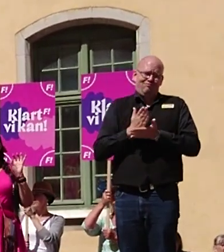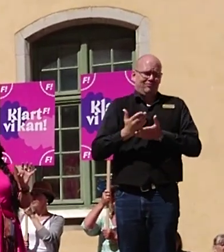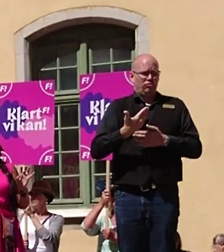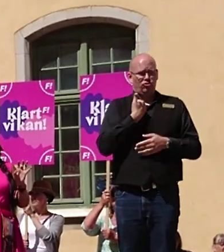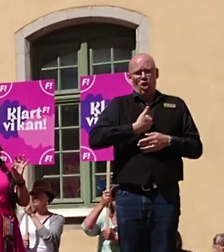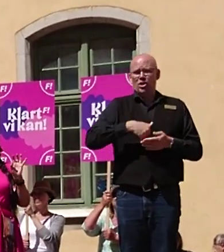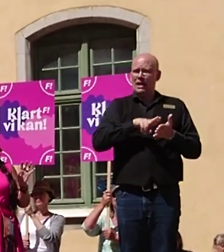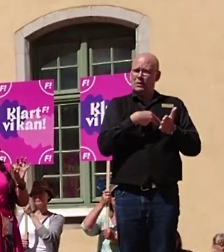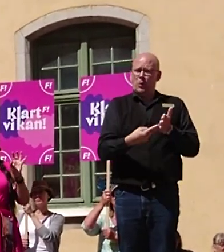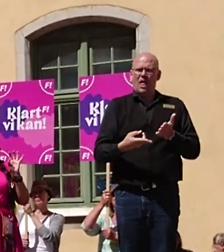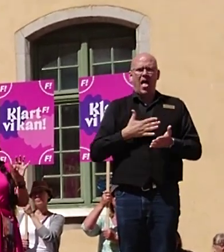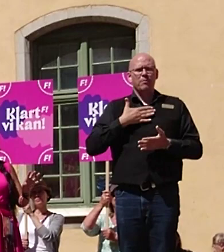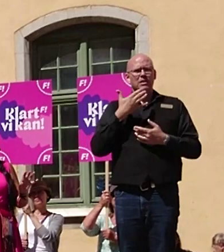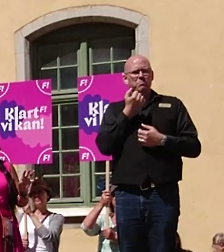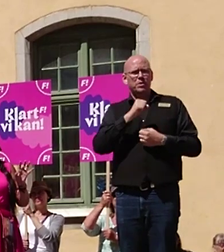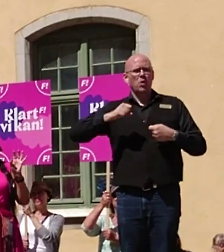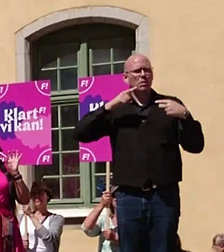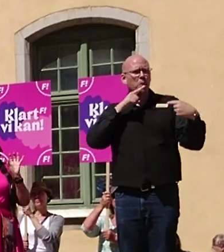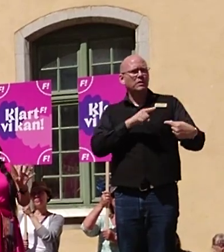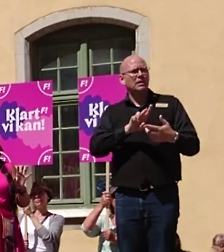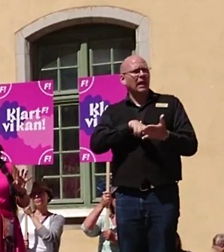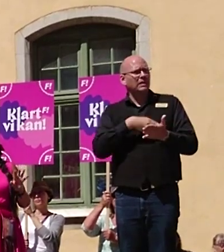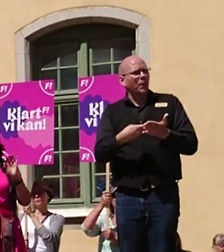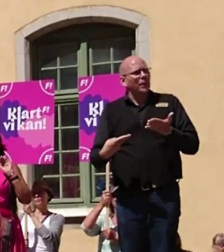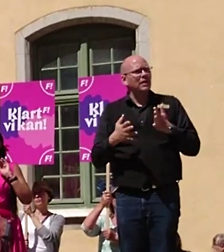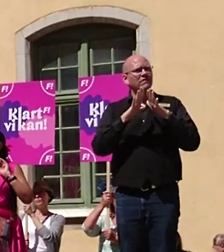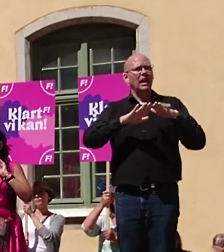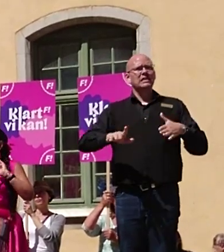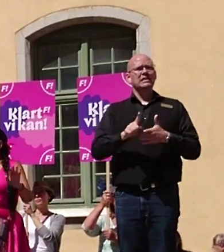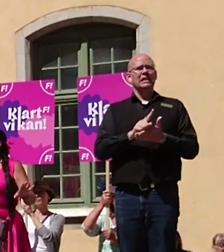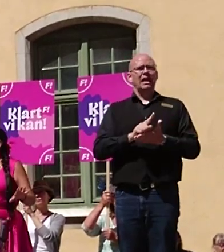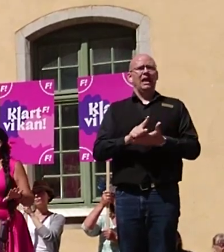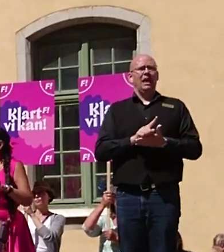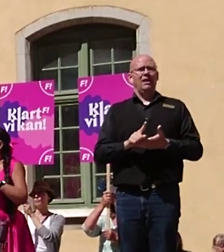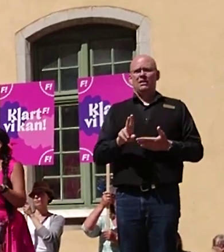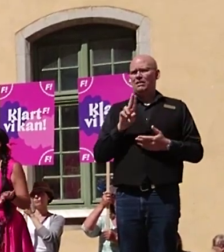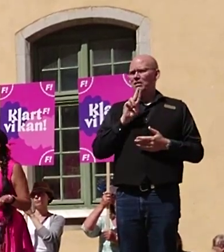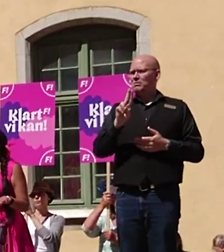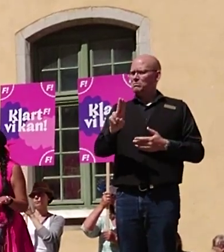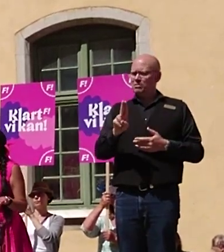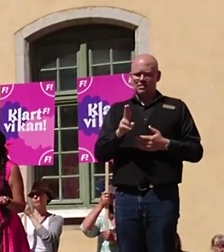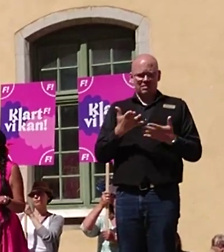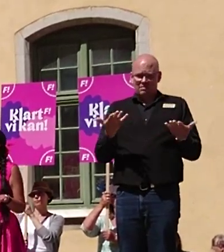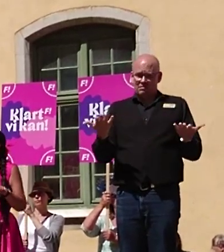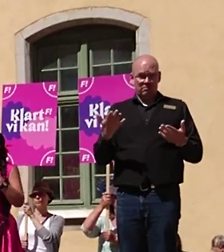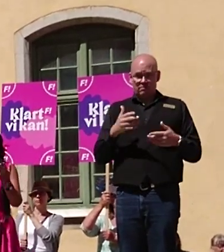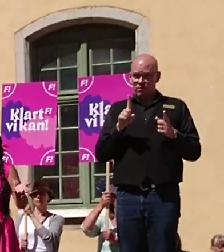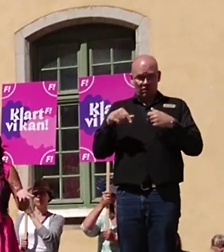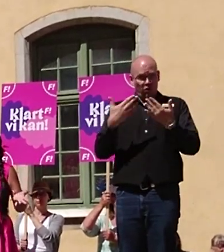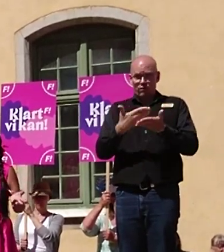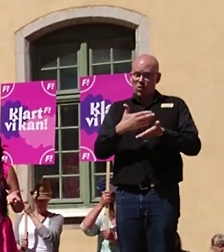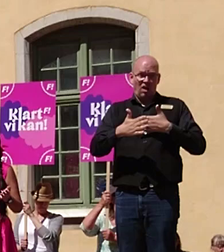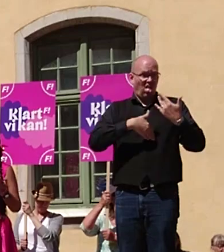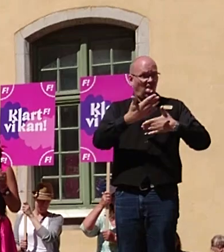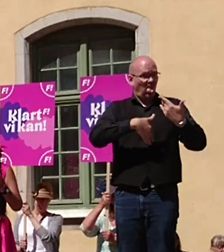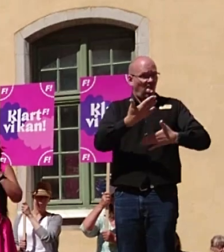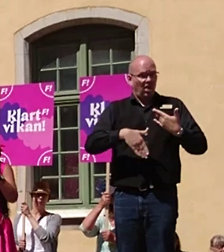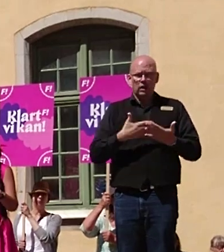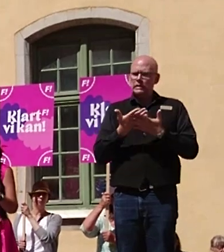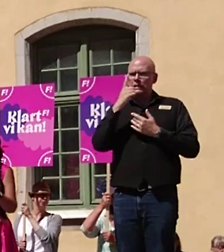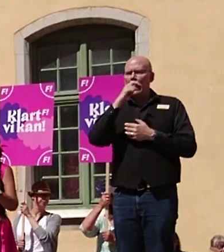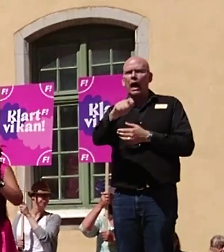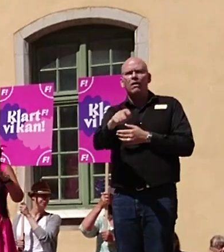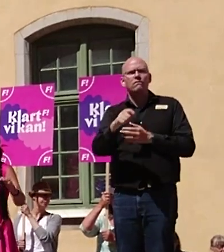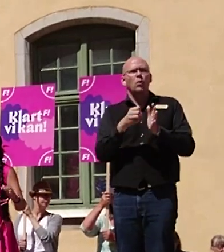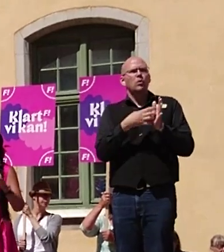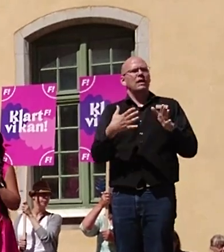som idag begås mot naturen under fredstid, som förblir obestraffade bara för att det sker under fredstid.